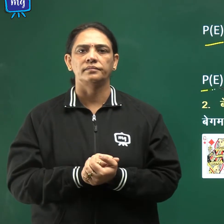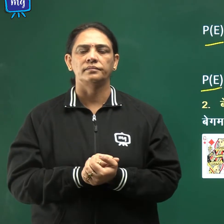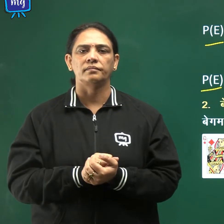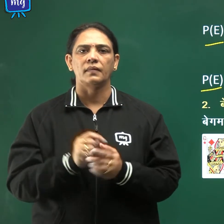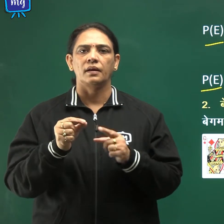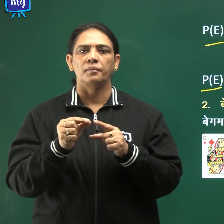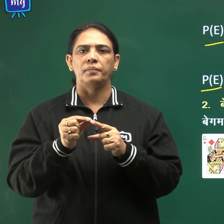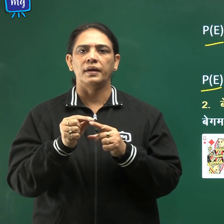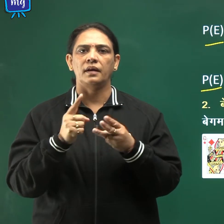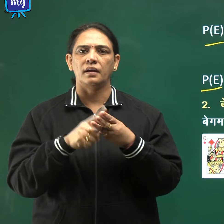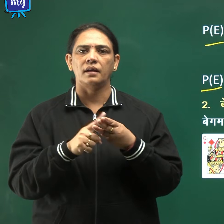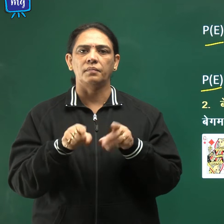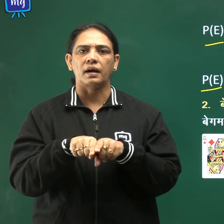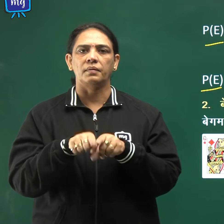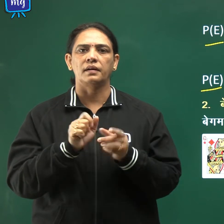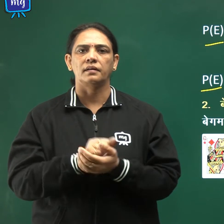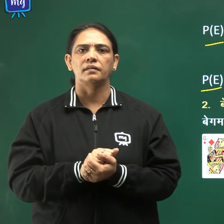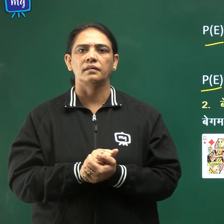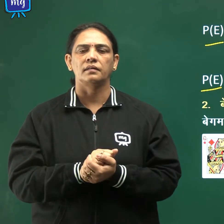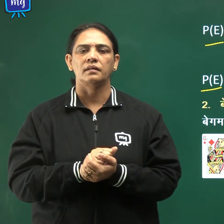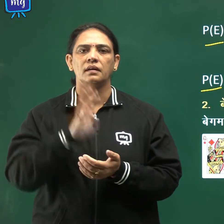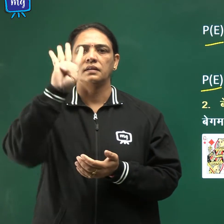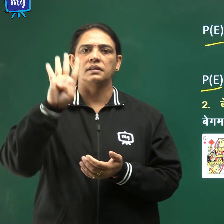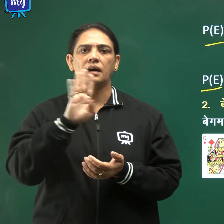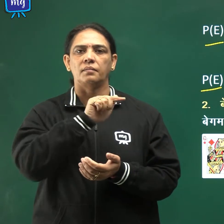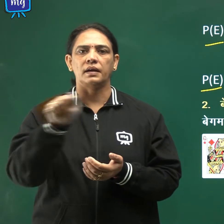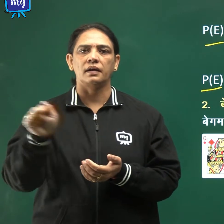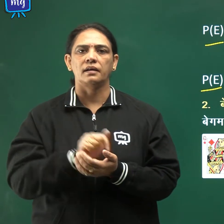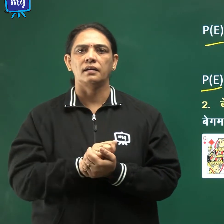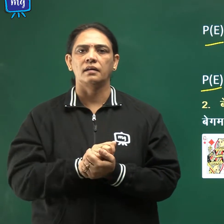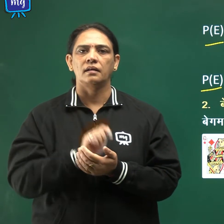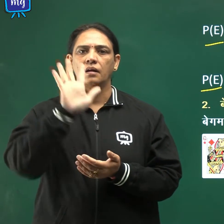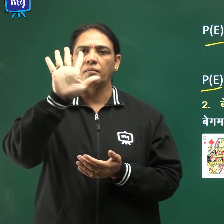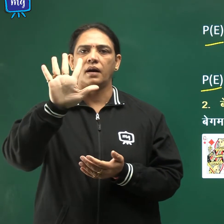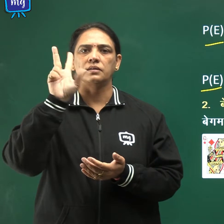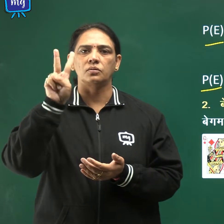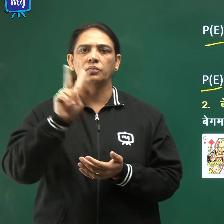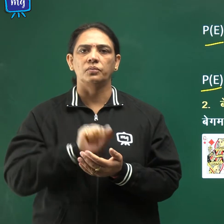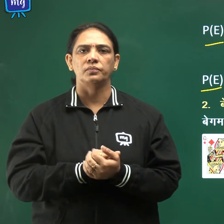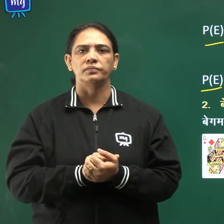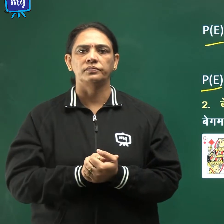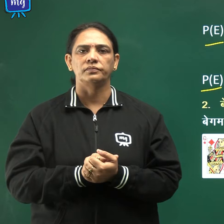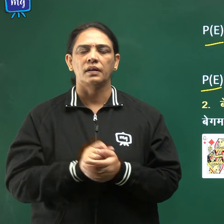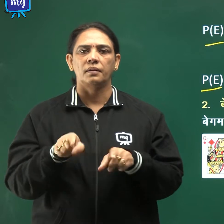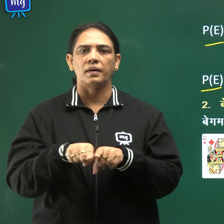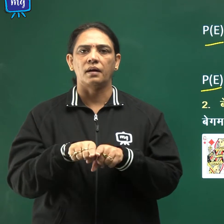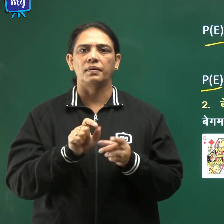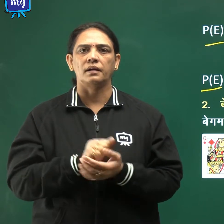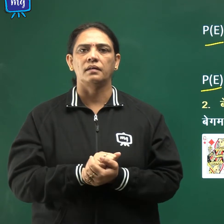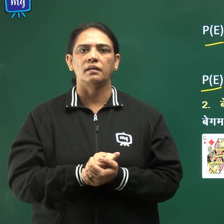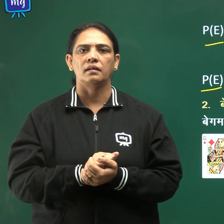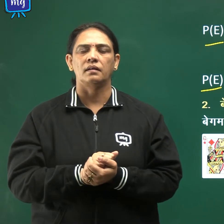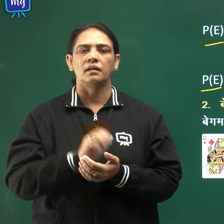ए पी बराबर 24 व टेख 52 के बराबर